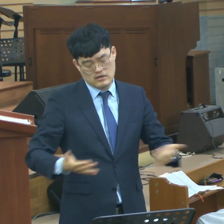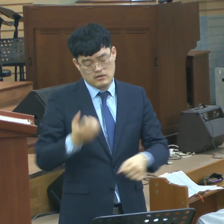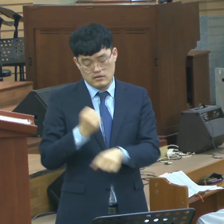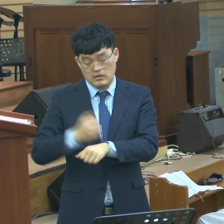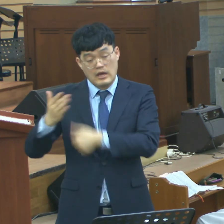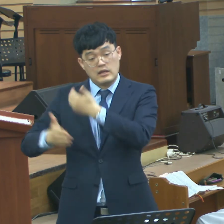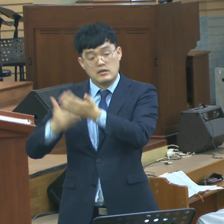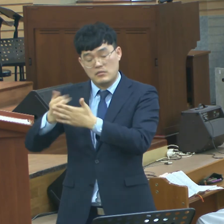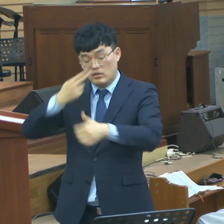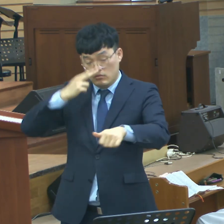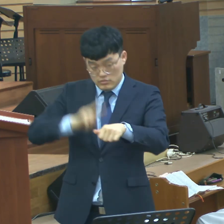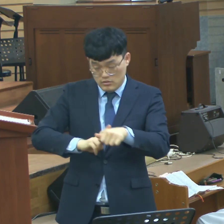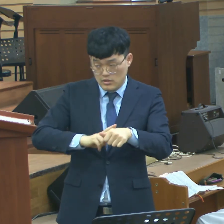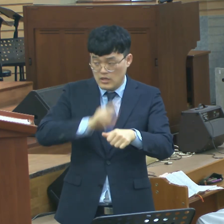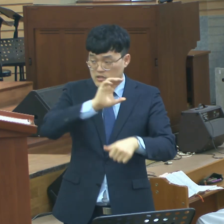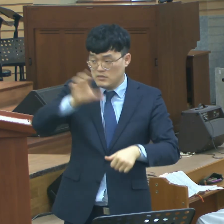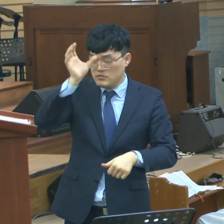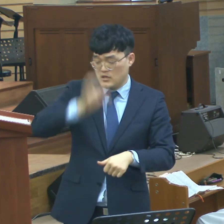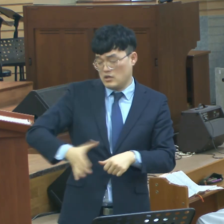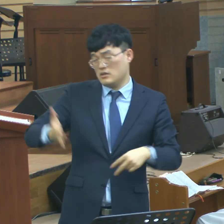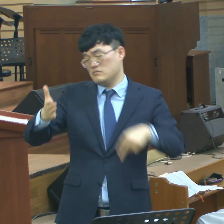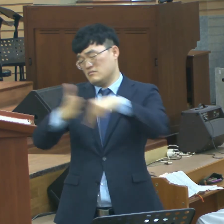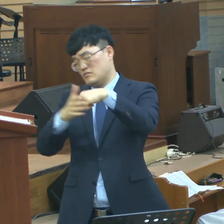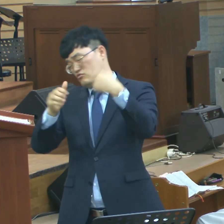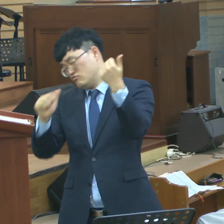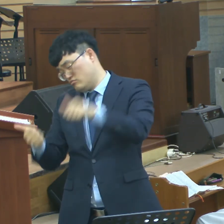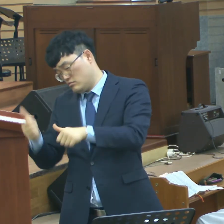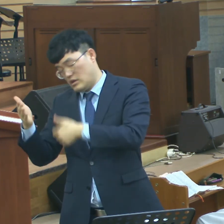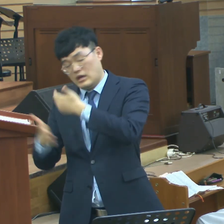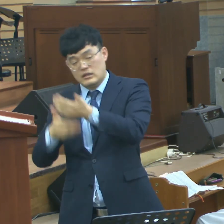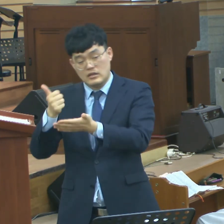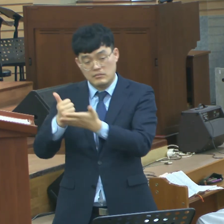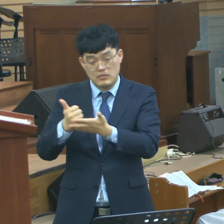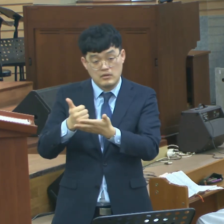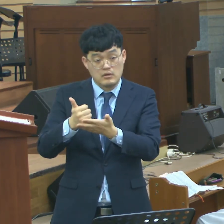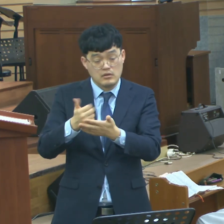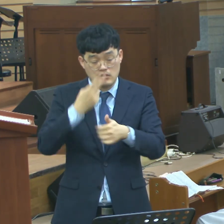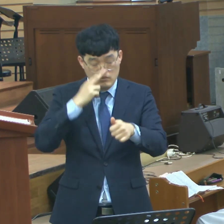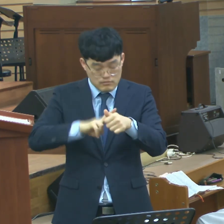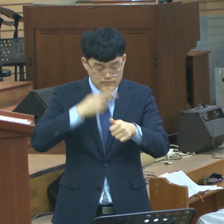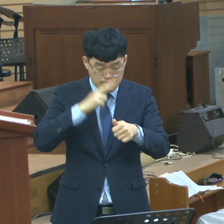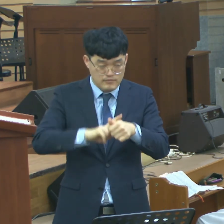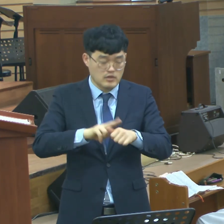보여주는 거예요. 십자가에 죽게 하신 것도 하나님의 도전하는 모습을 보여주는 거예요.